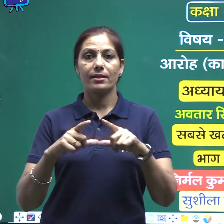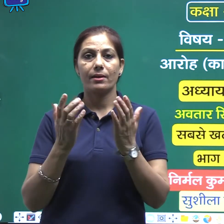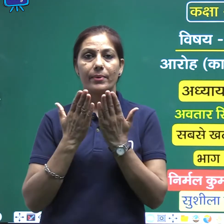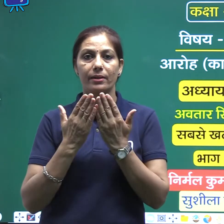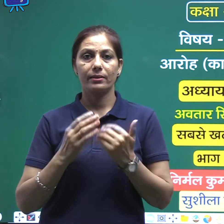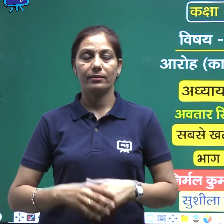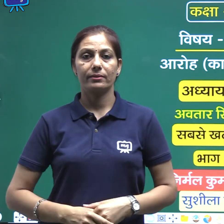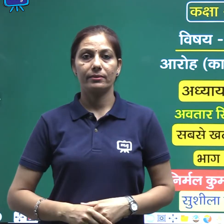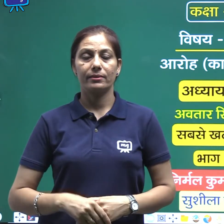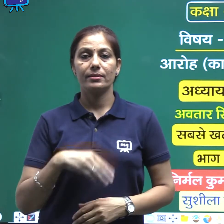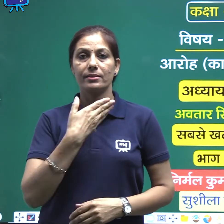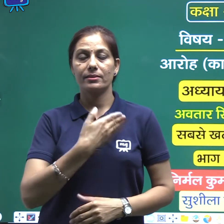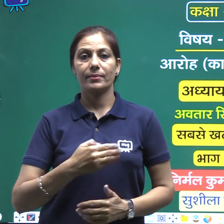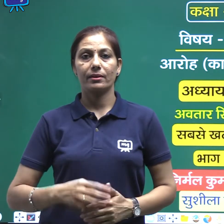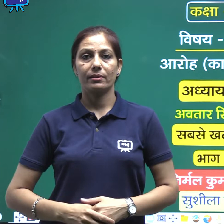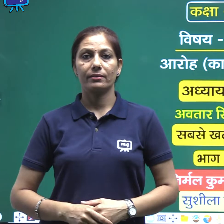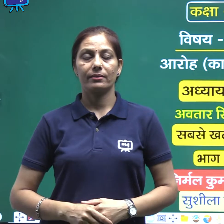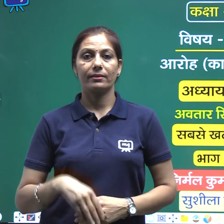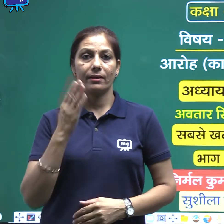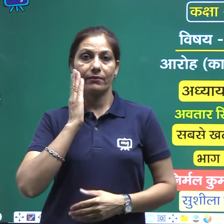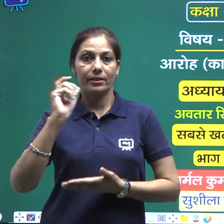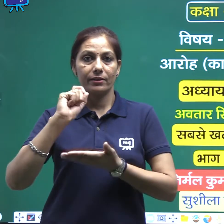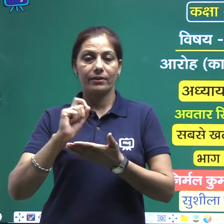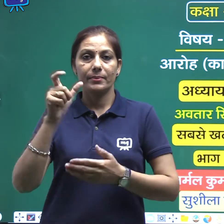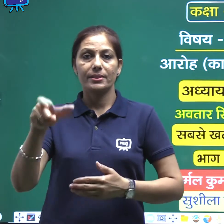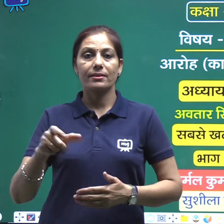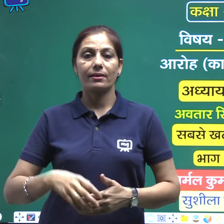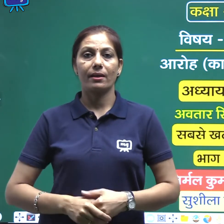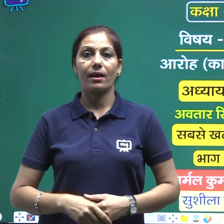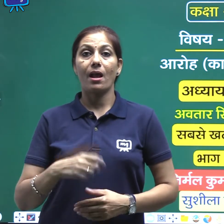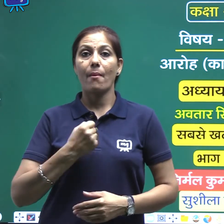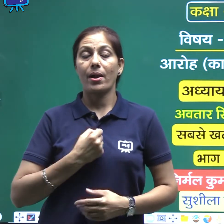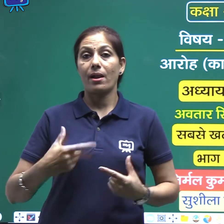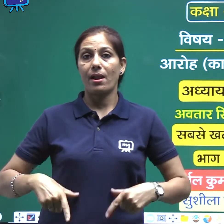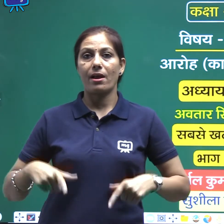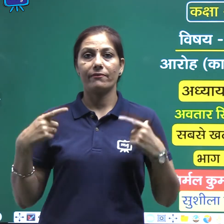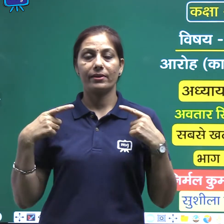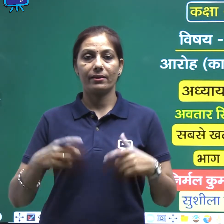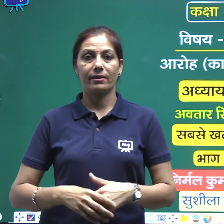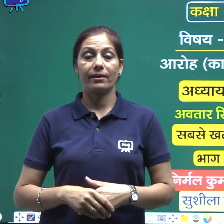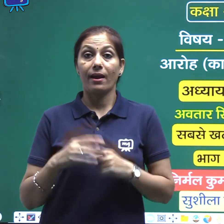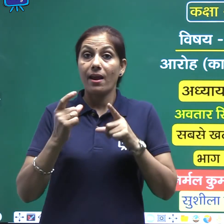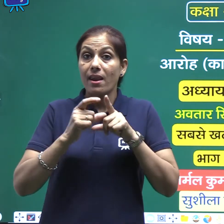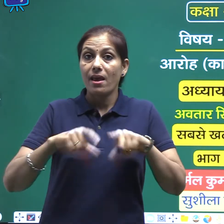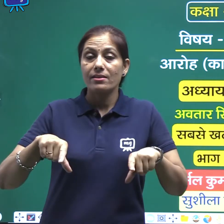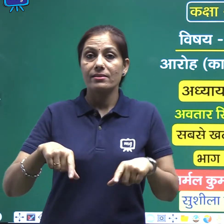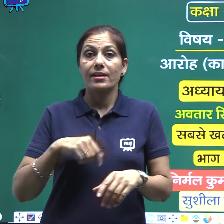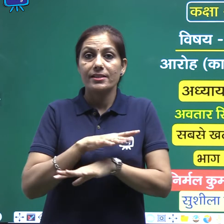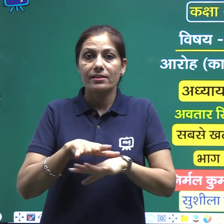था, जिसमें कवि ने हमारे जीवन की खतरनाक स्थितियों